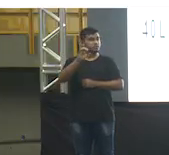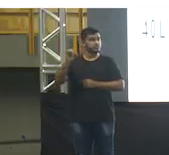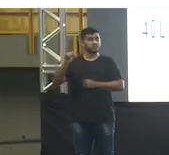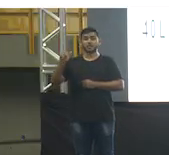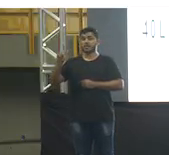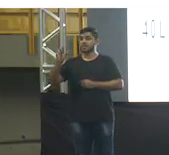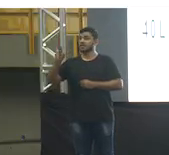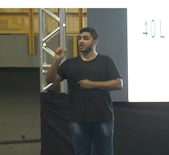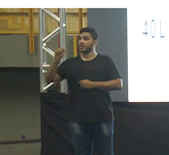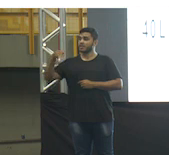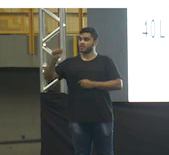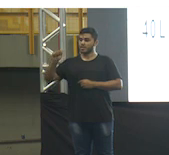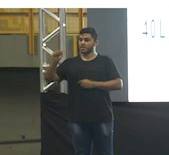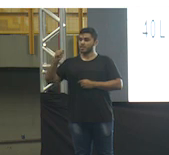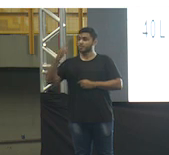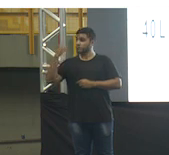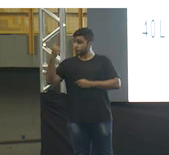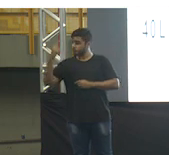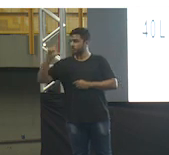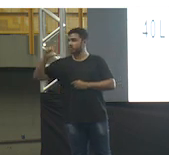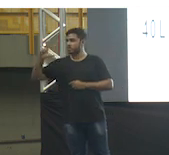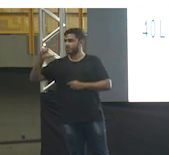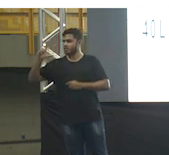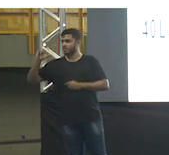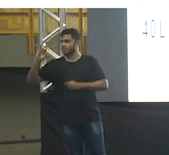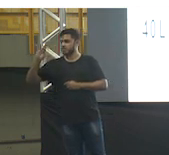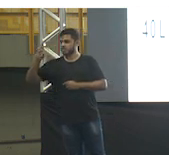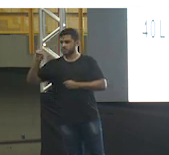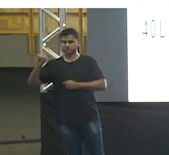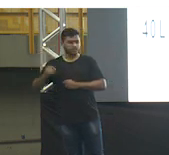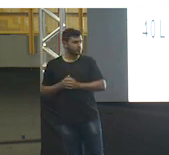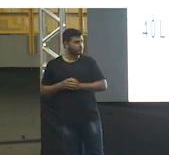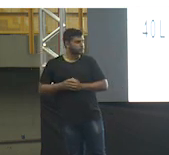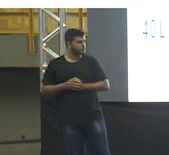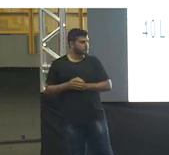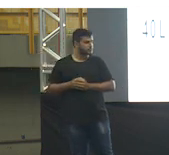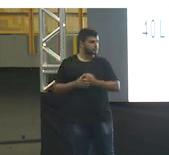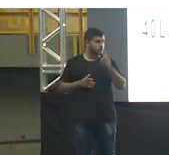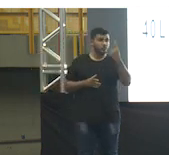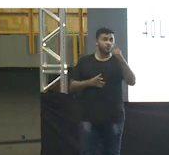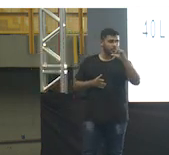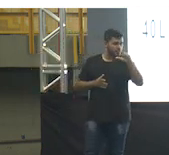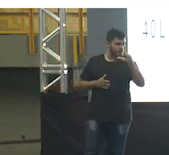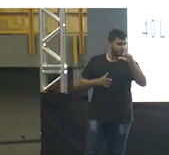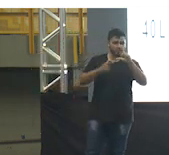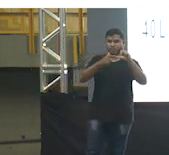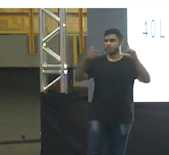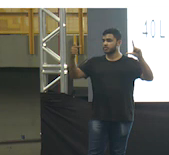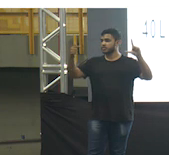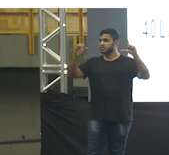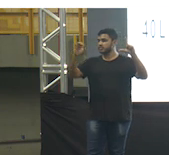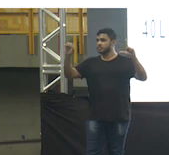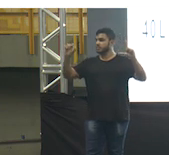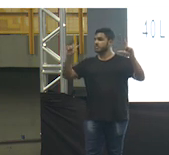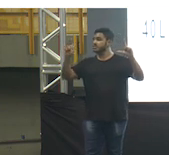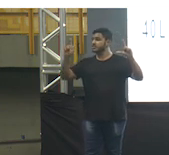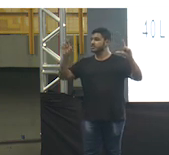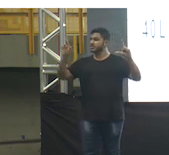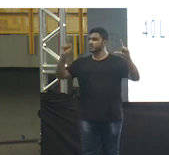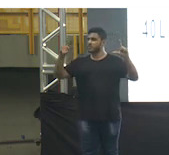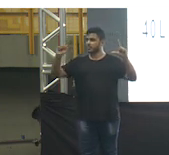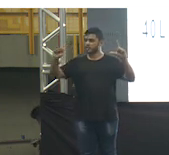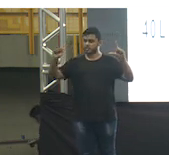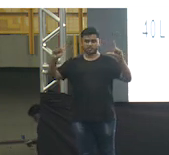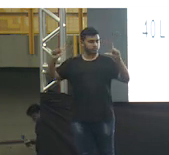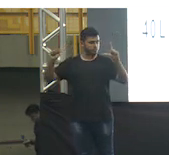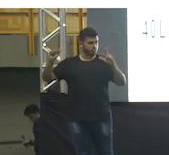litro. Aí, o que é que eu tenho? Em 1 litro de gasolina, eu vou ter 700 gramas de gasolina. Em 40 litros